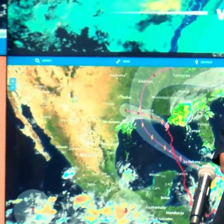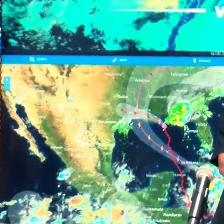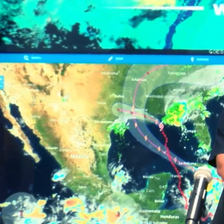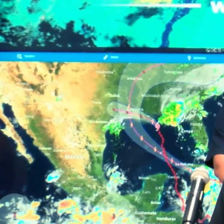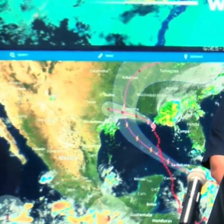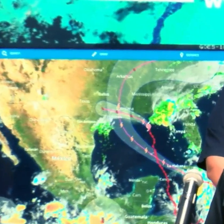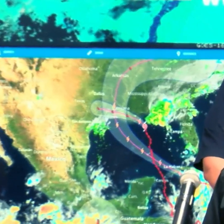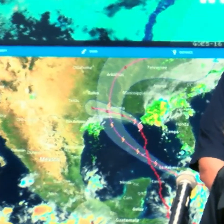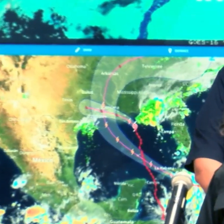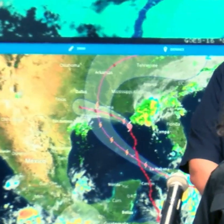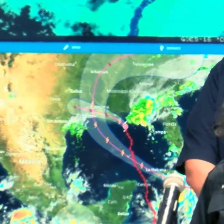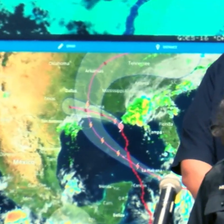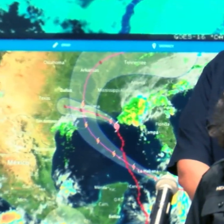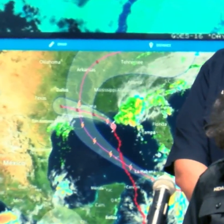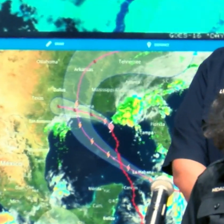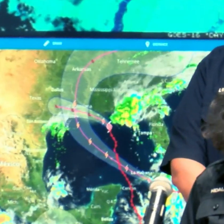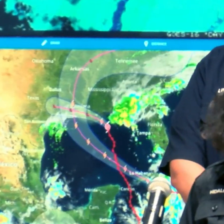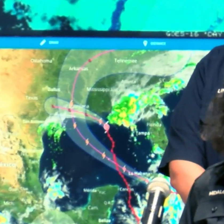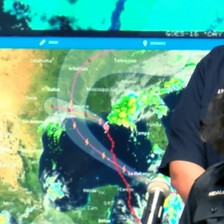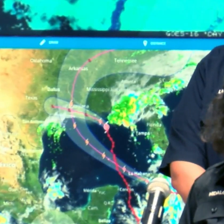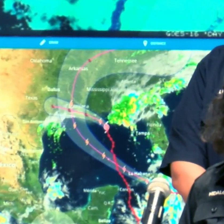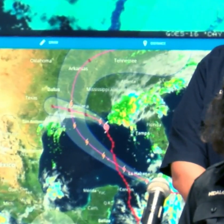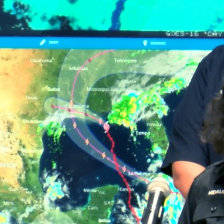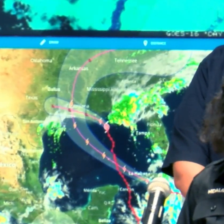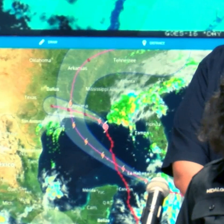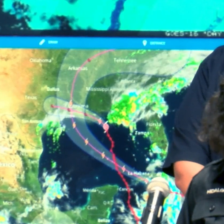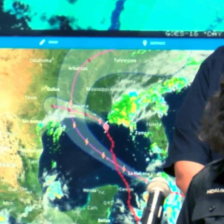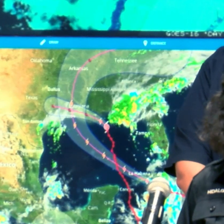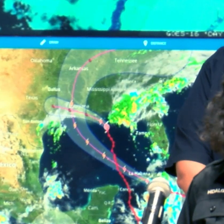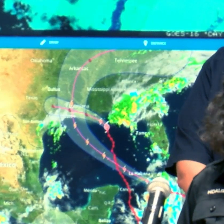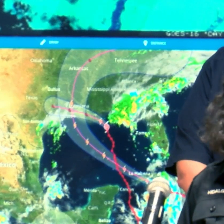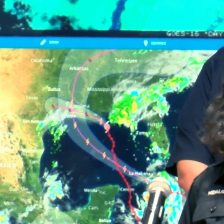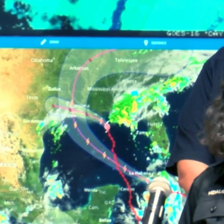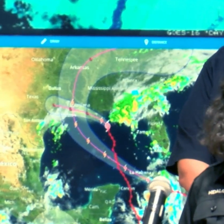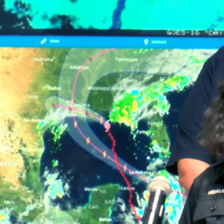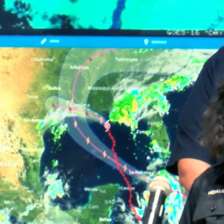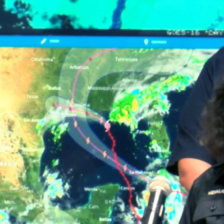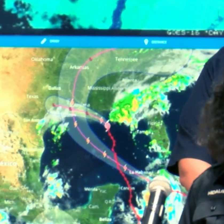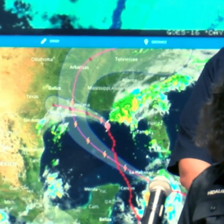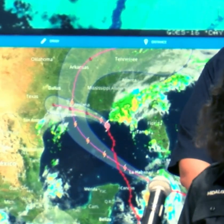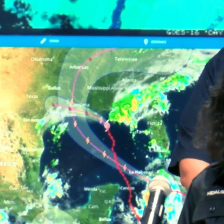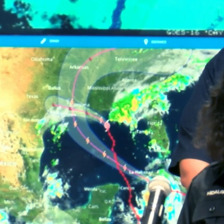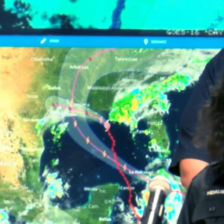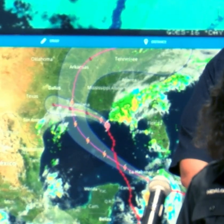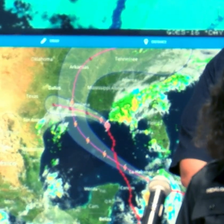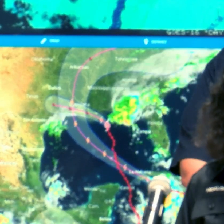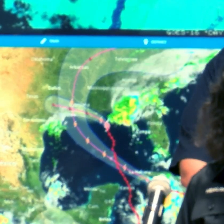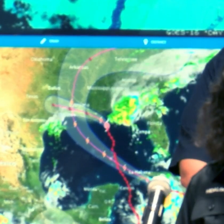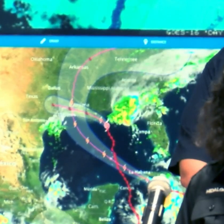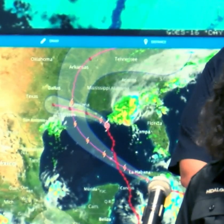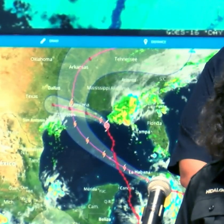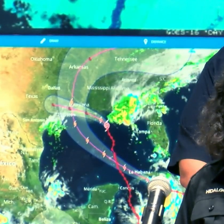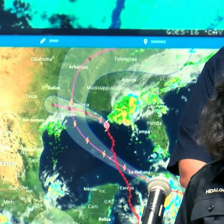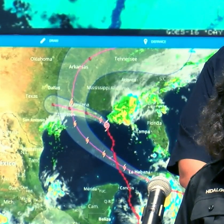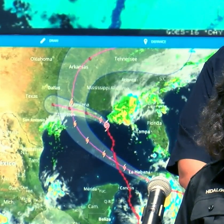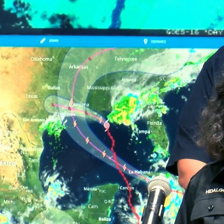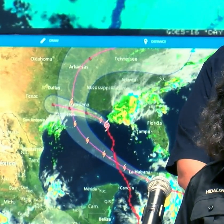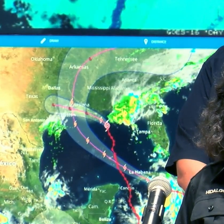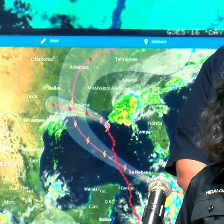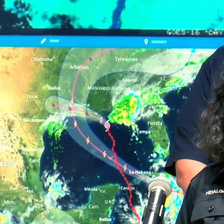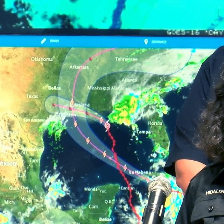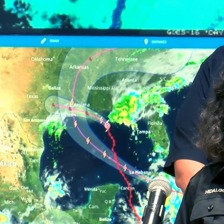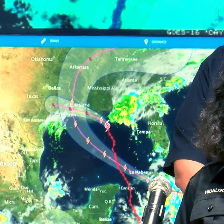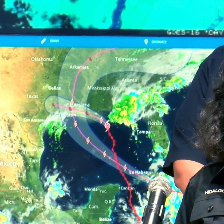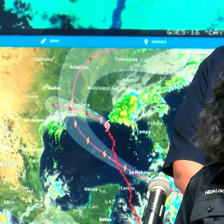huracanes. Ya vemos que se acerca el tercer aniversario del huracán Harvey. Ya estamos viendo